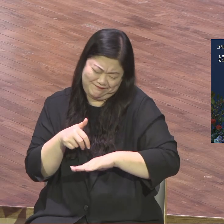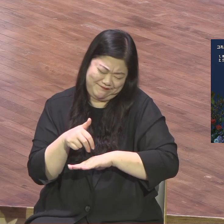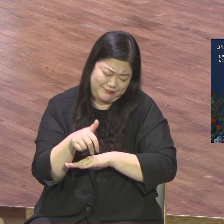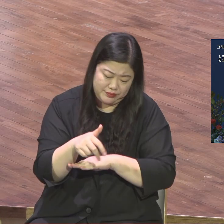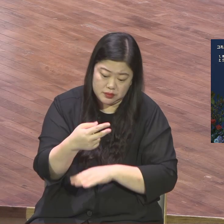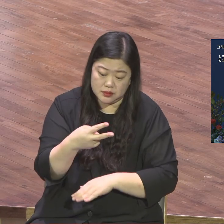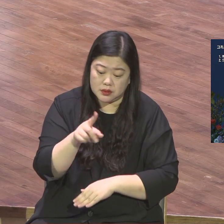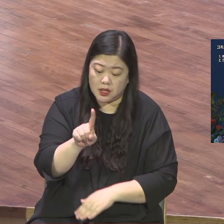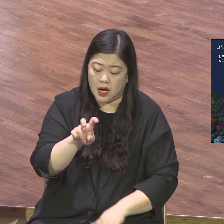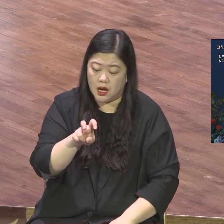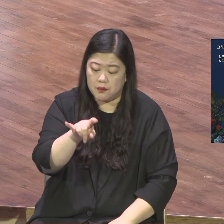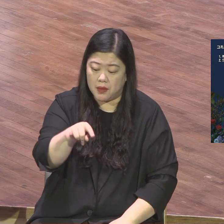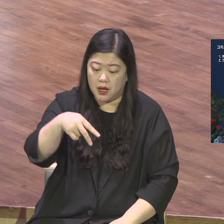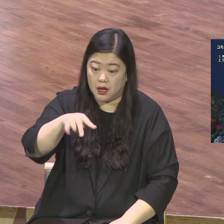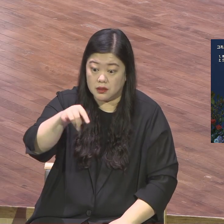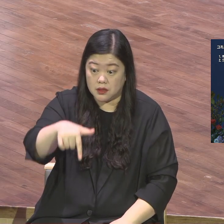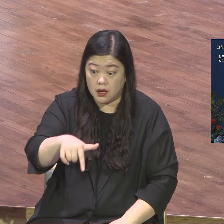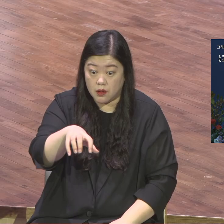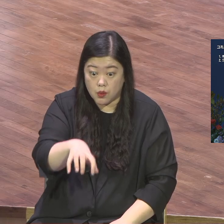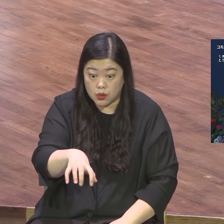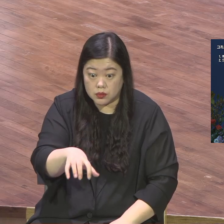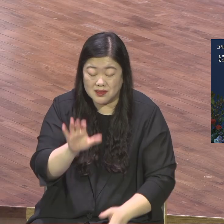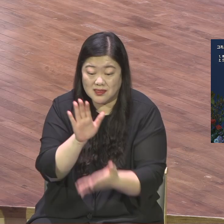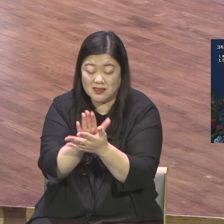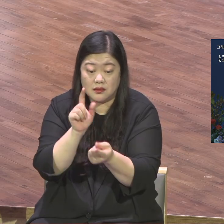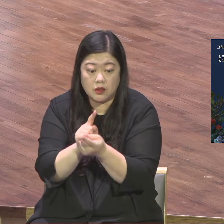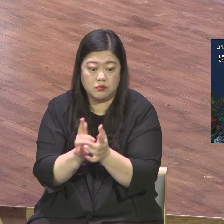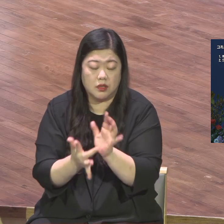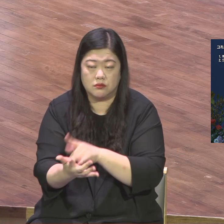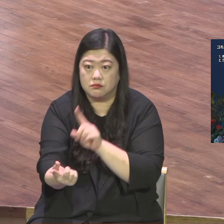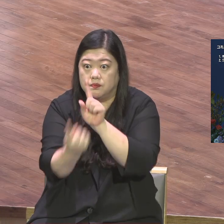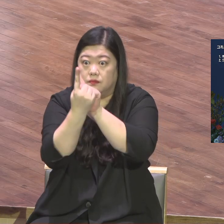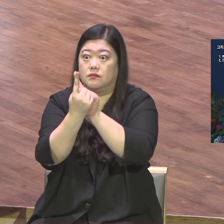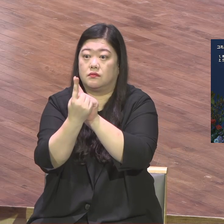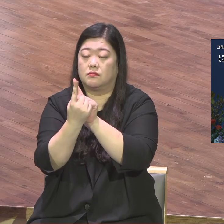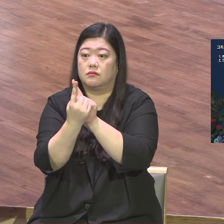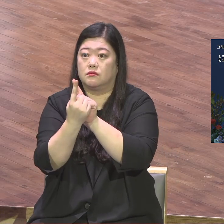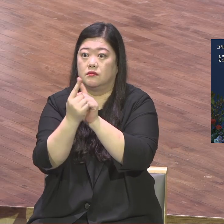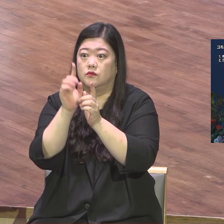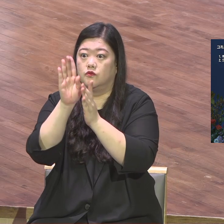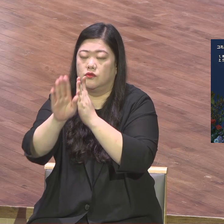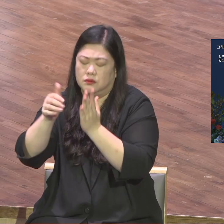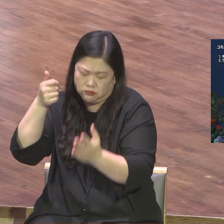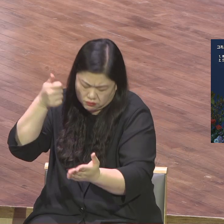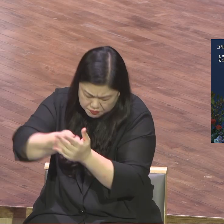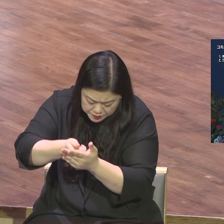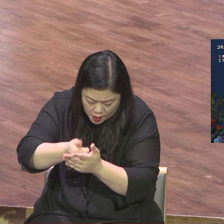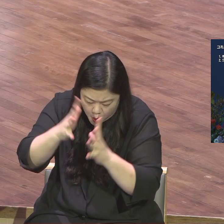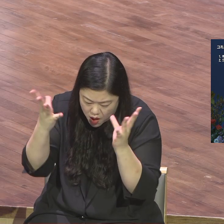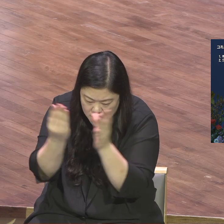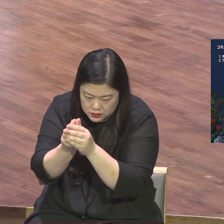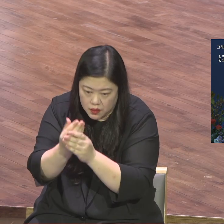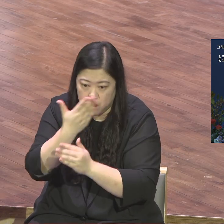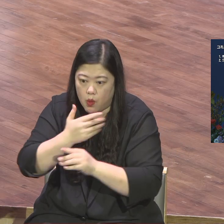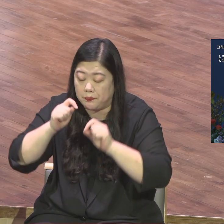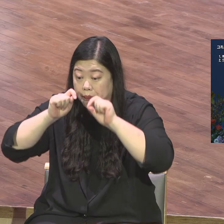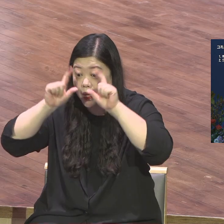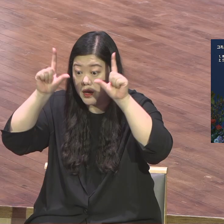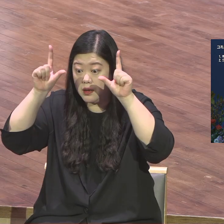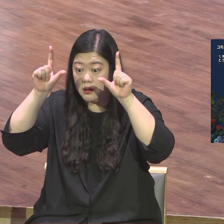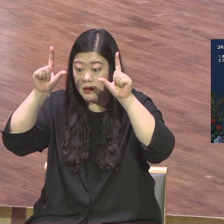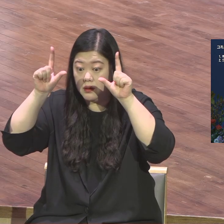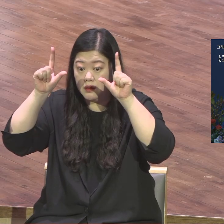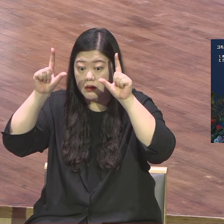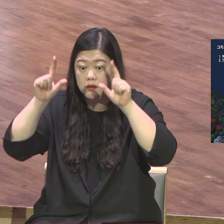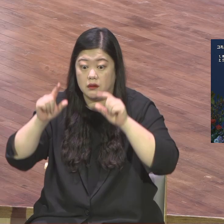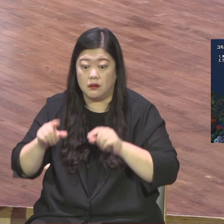같은 것을 사도로 이방인의 사도로 하나님이 부르셨을까? 그래서 놀라운 비밀을